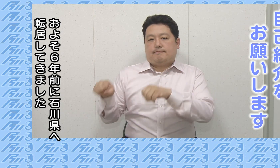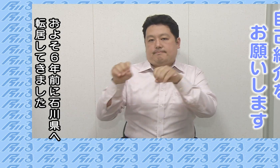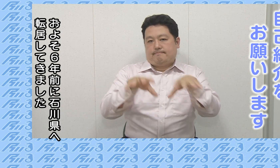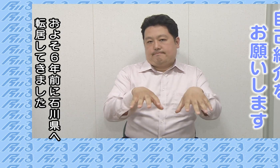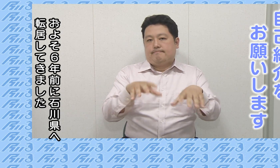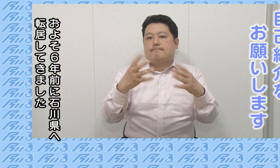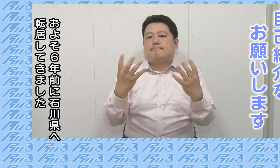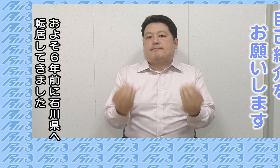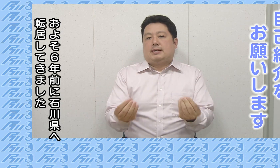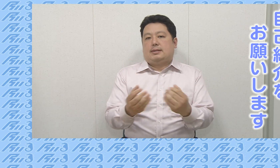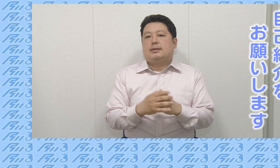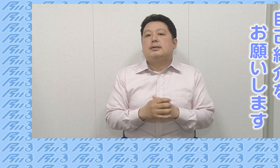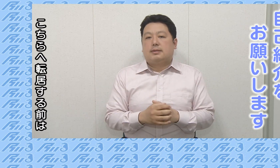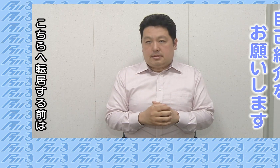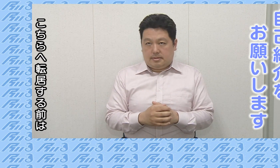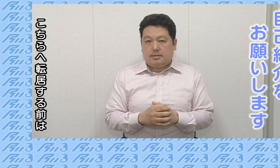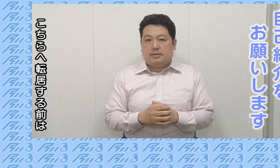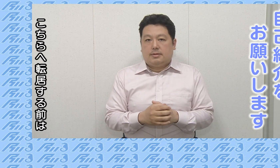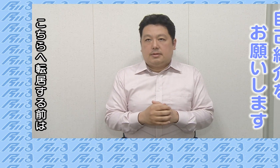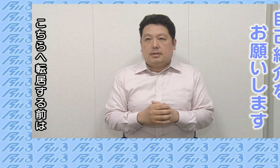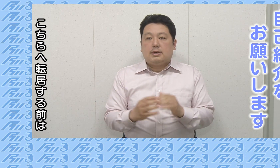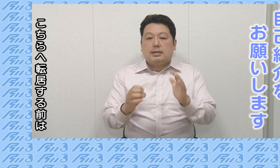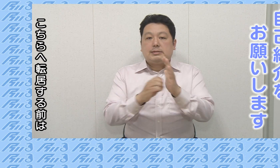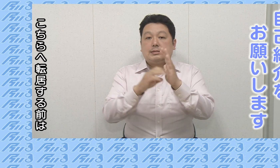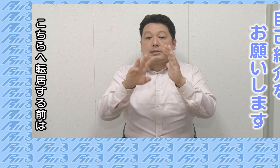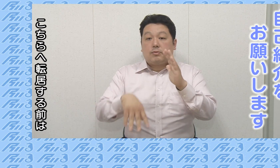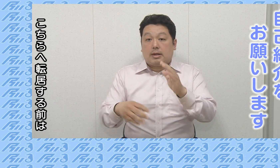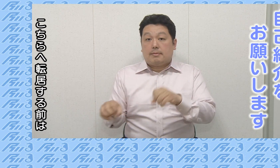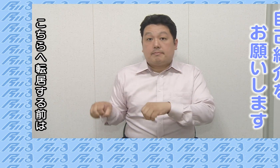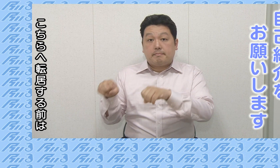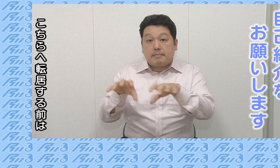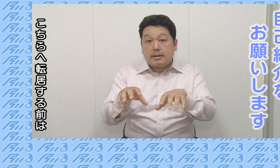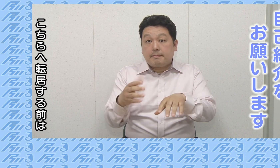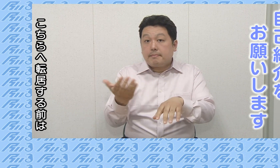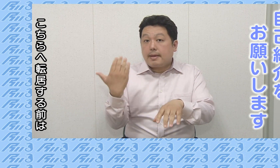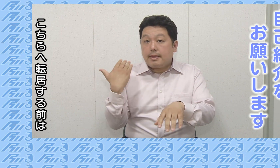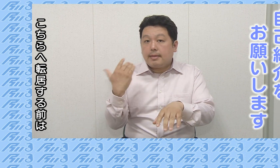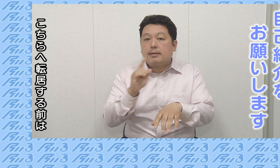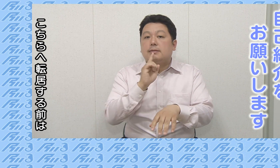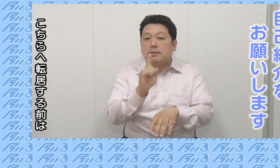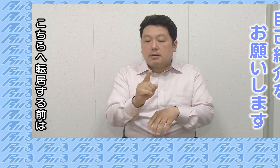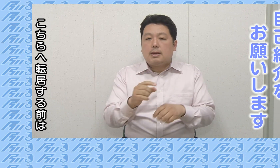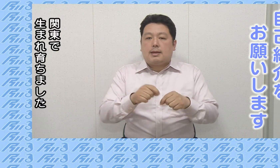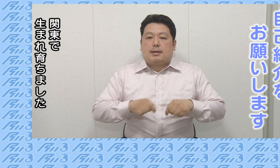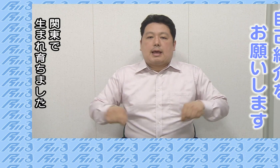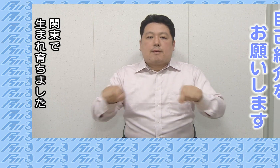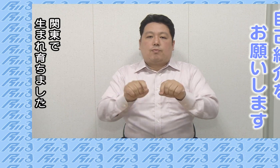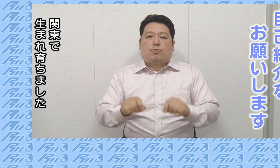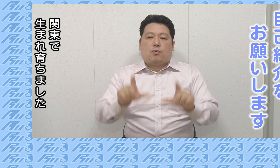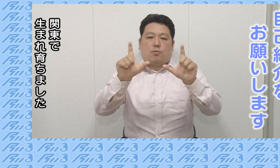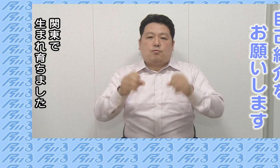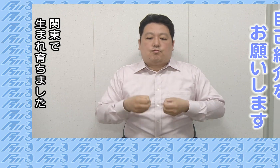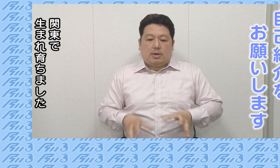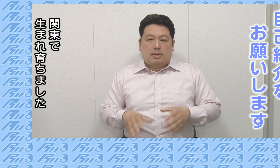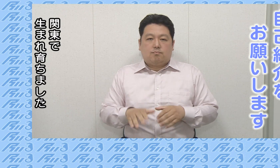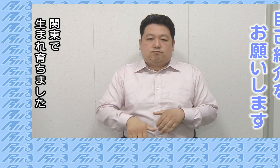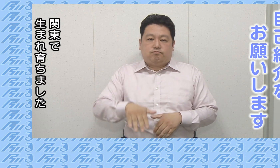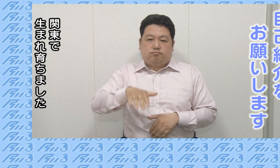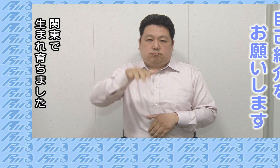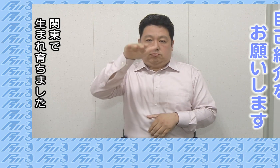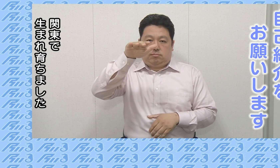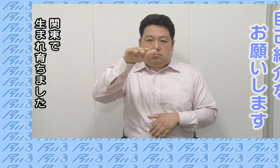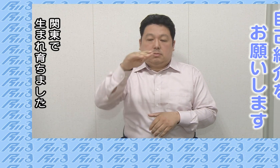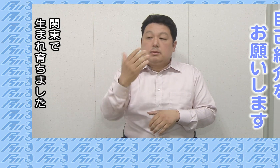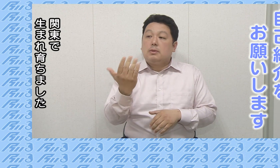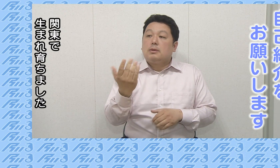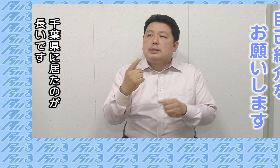石川県へ転居してきました。こちらへ転居する前は関東で生まれ